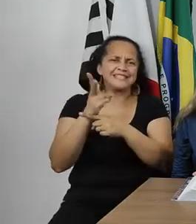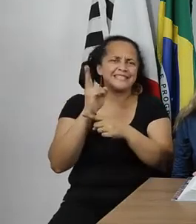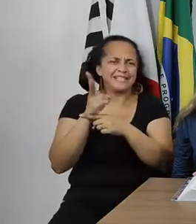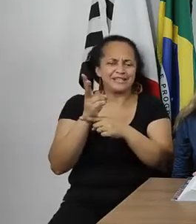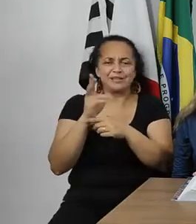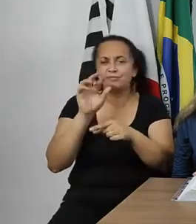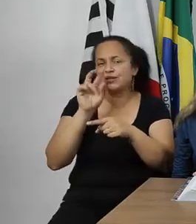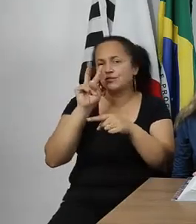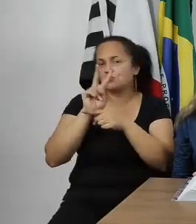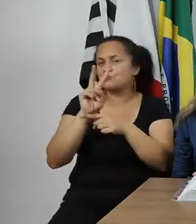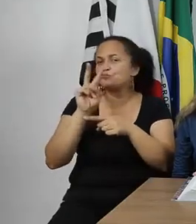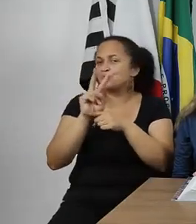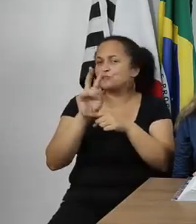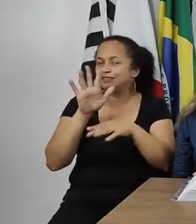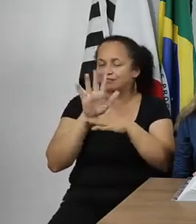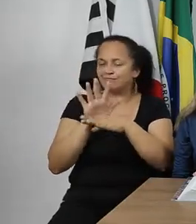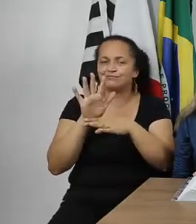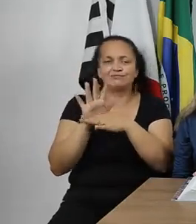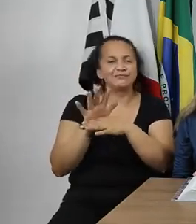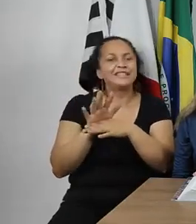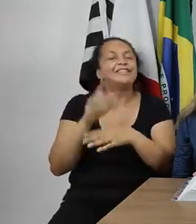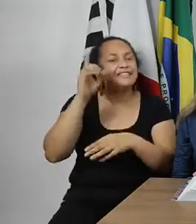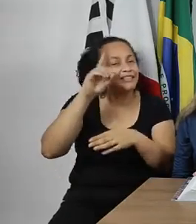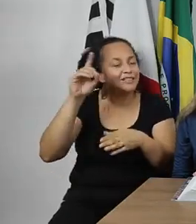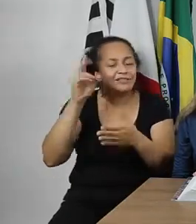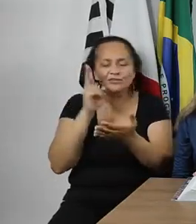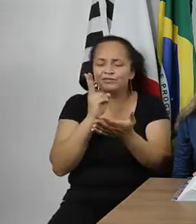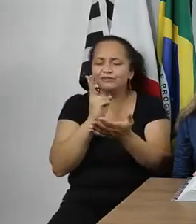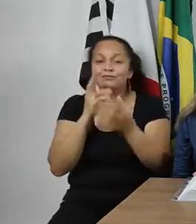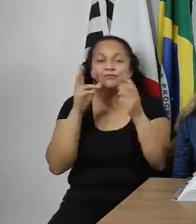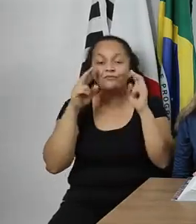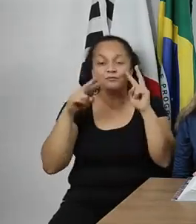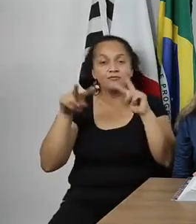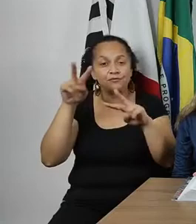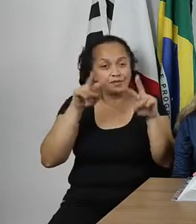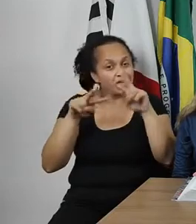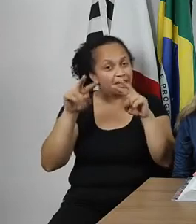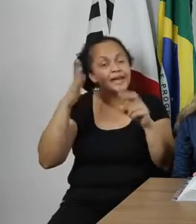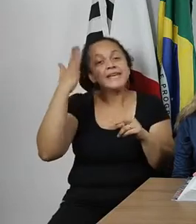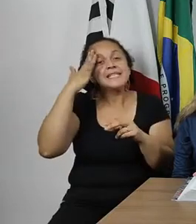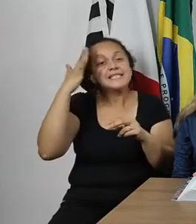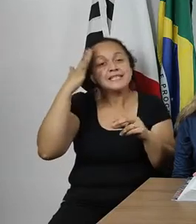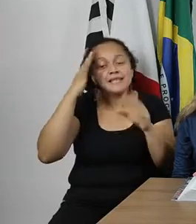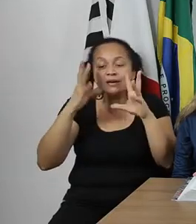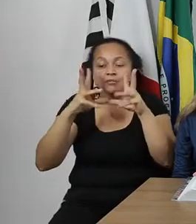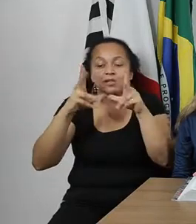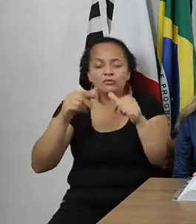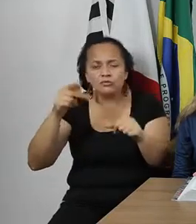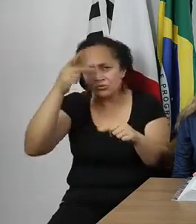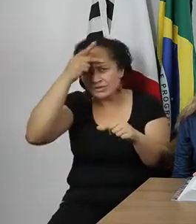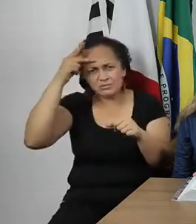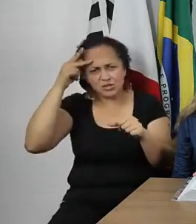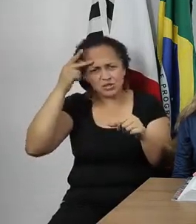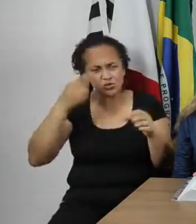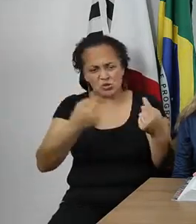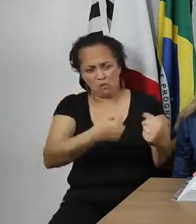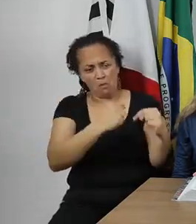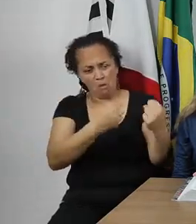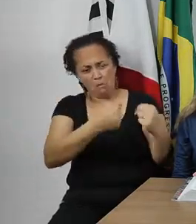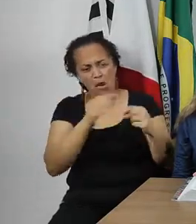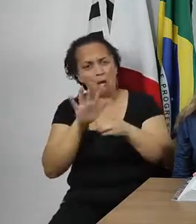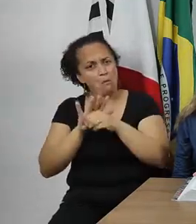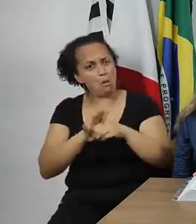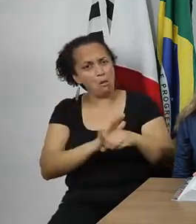viu, ele ouviu tudo que foi dito contra você para te ofender, para te humilhar, para te